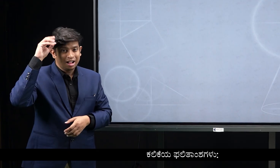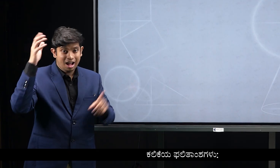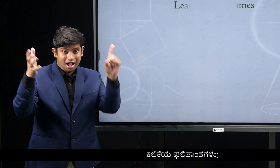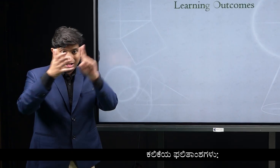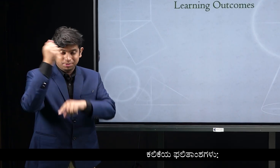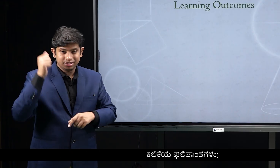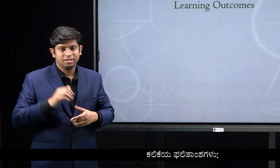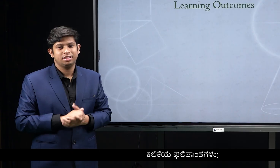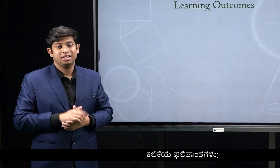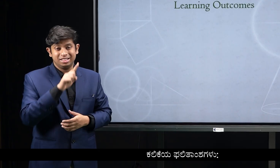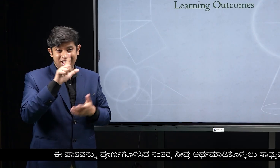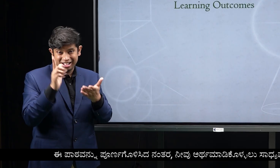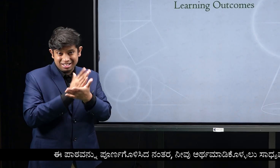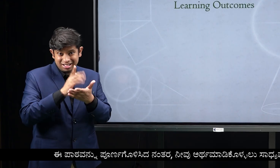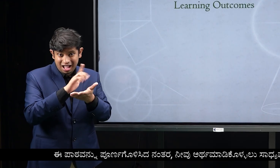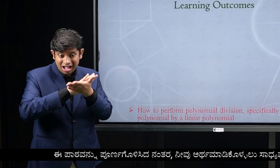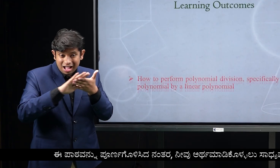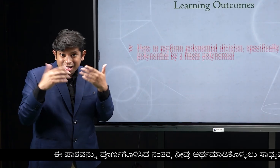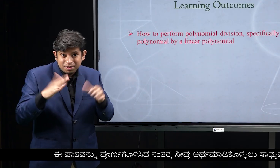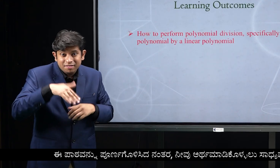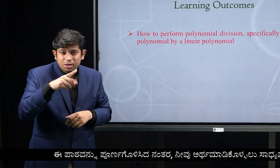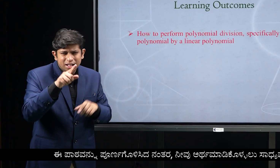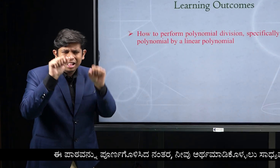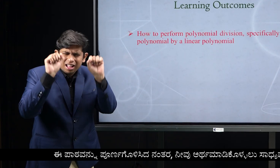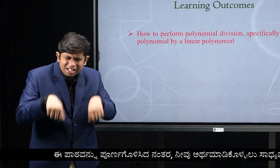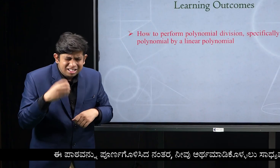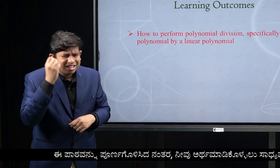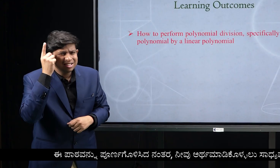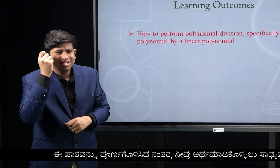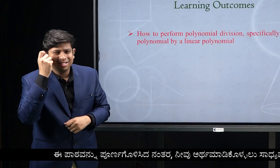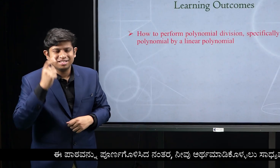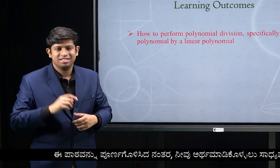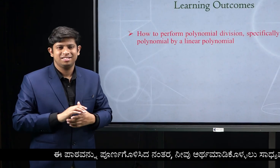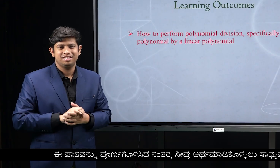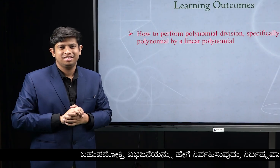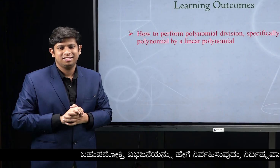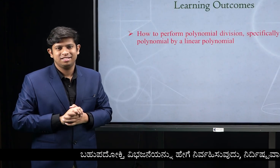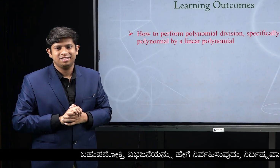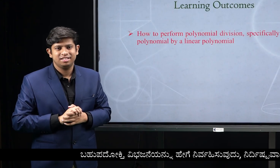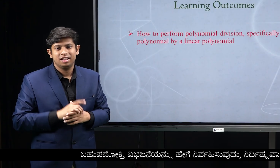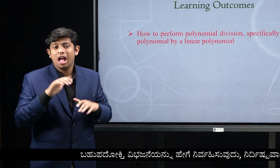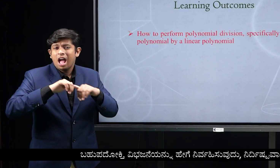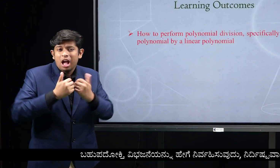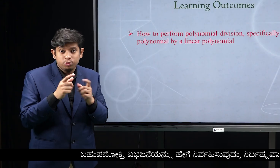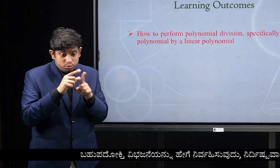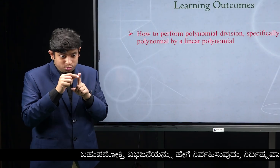ಕಲಿಕೆಯ ಫಲಿತಾಂಶಗಳು ಈ ಪಾಠವನ್ನ ಪೂರ್ಣಗೊಳಿಸಿದ ನಂತರ ನಿಮಗೆ ಅರ್ಥ ಮಾಡಿಕೊಳ್ಳಲು ಸಾಧ್ಯವಾಗುತ್ತೆ. ಬಹುಪದೋಕ್ತಿ ವಿಭಜನೆಯನ್ನ ಹೇಗೆ